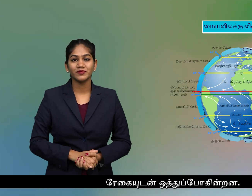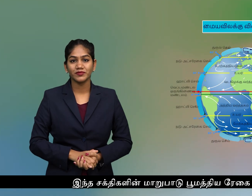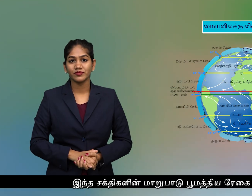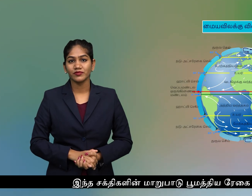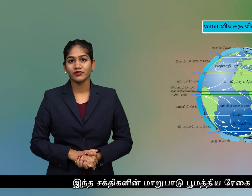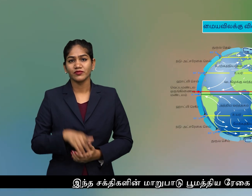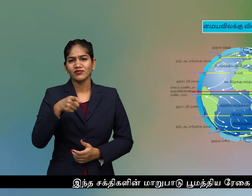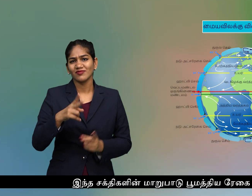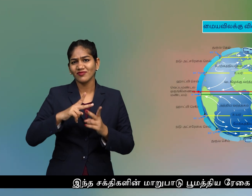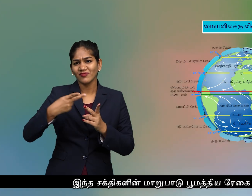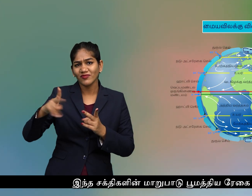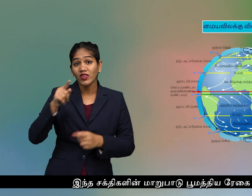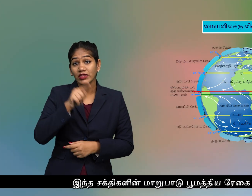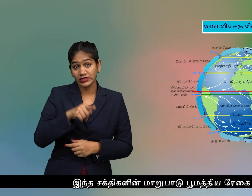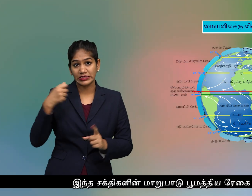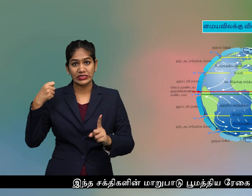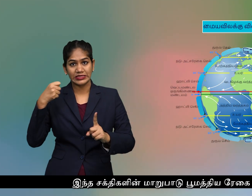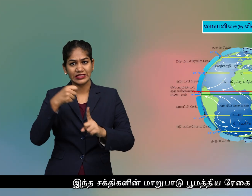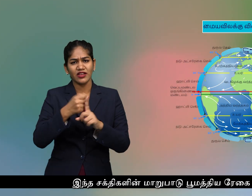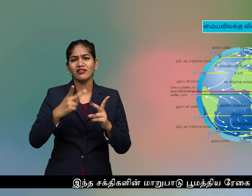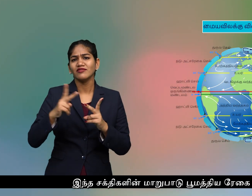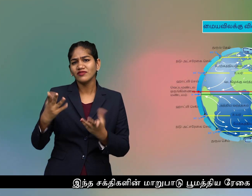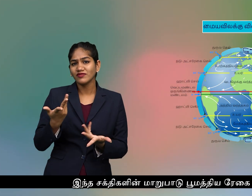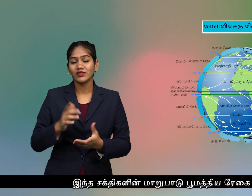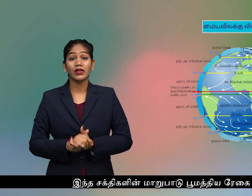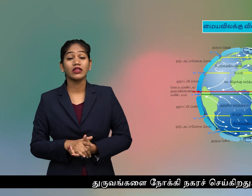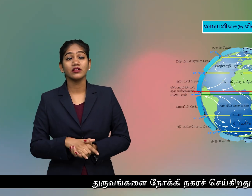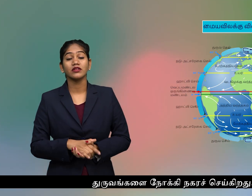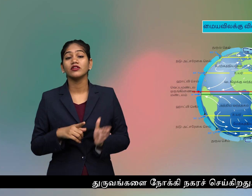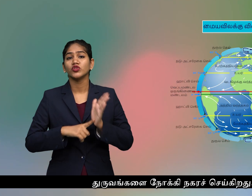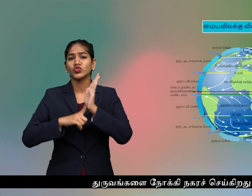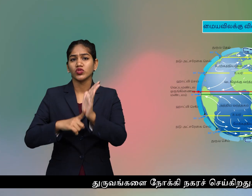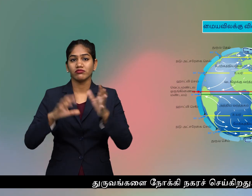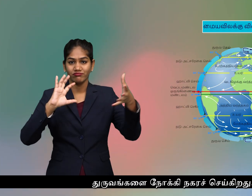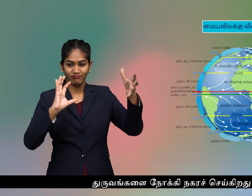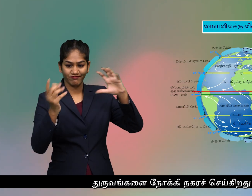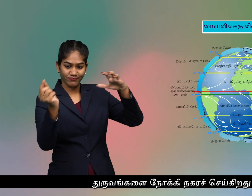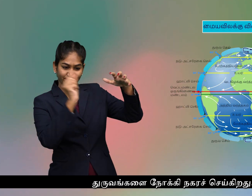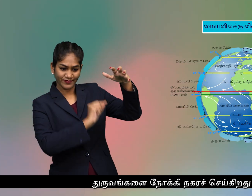இந்த சக்திகளின் மாறுபாடு பூமத்திய ரேகை நீரை துருவங்களை நோக்கி நகர செய்கிறது.